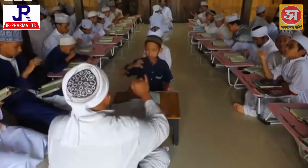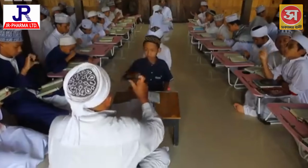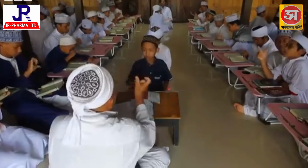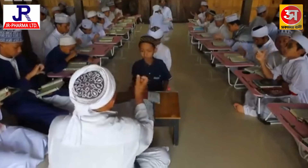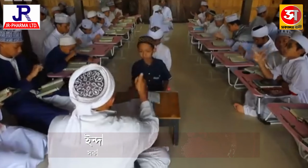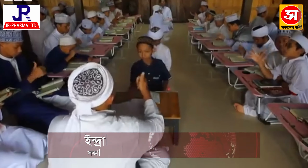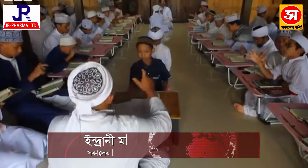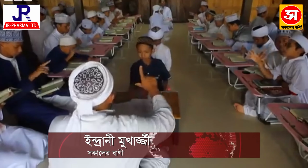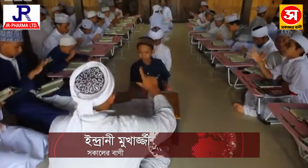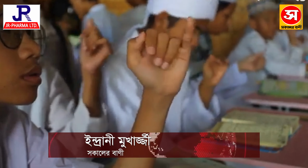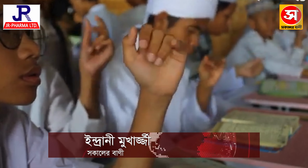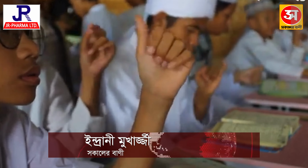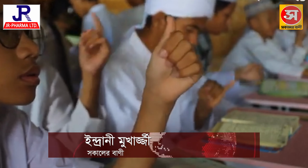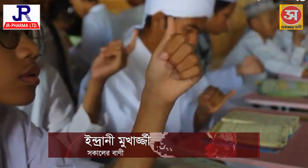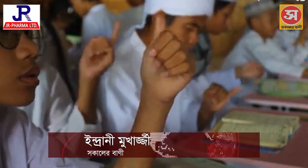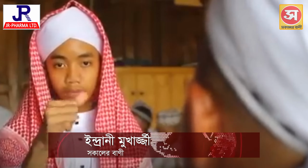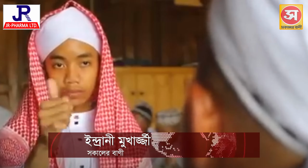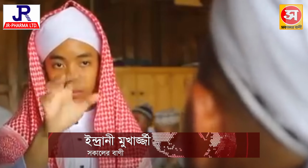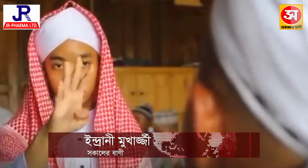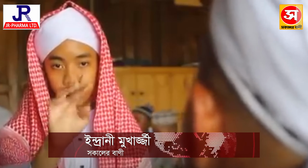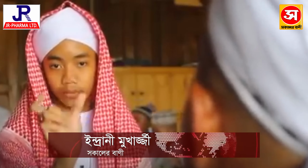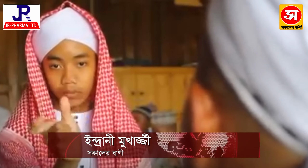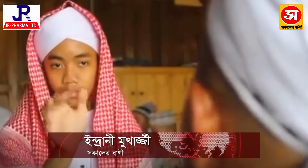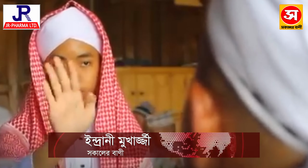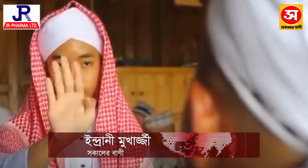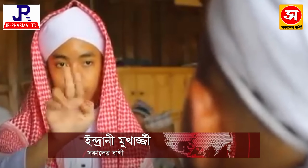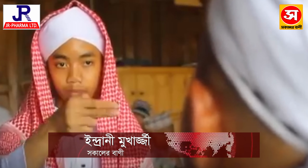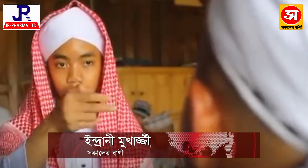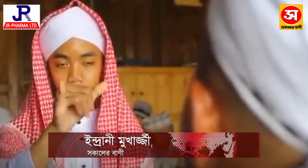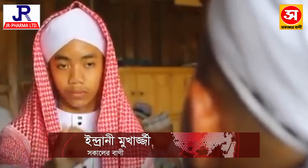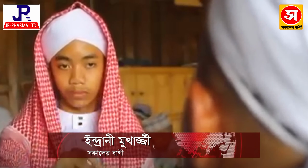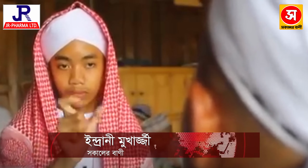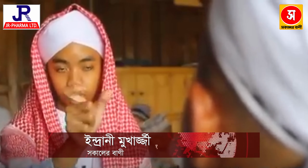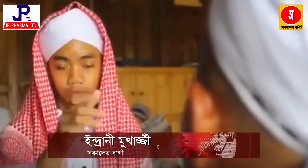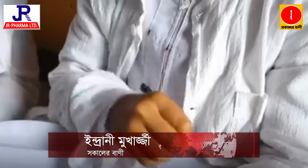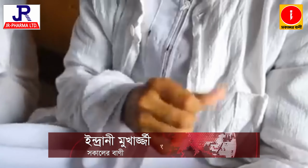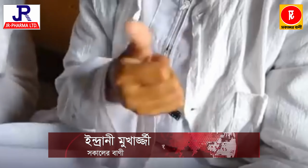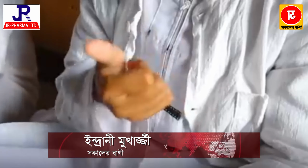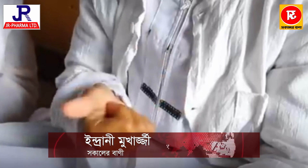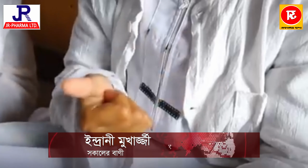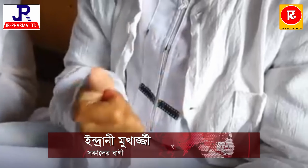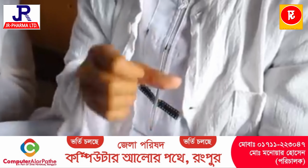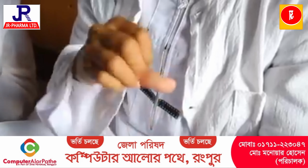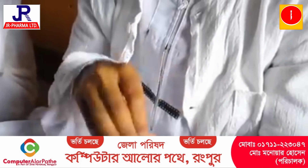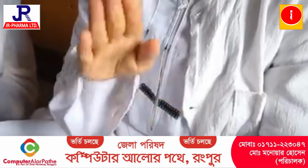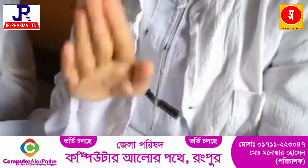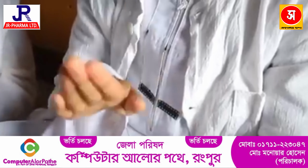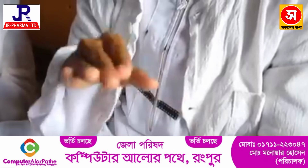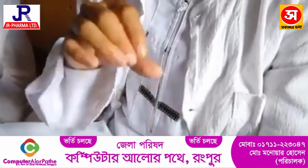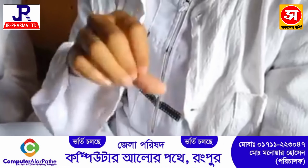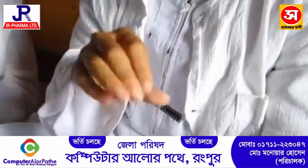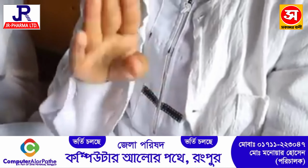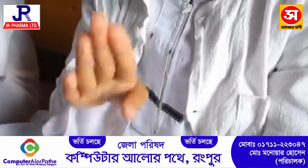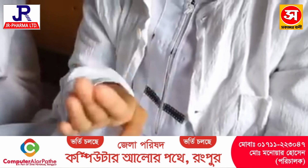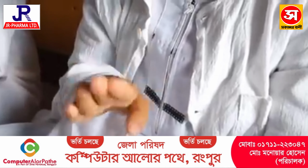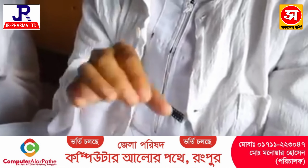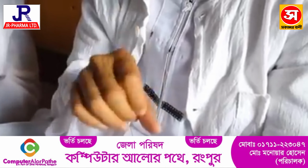একঝাঁক শিশু কোরআন তেলাওয়াত করছেন, কিন্তু তাদের তেলাওয়াতের কোনো শব্দ নেই। শিশুদের সামনে বসে মাদ্রাসার শিক্ষকও এই নিয়ে